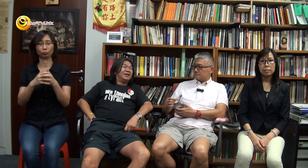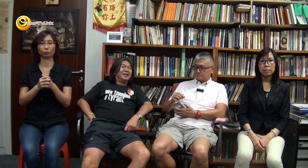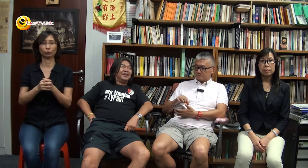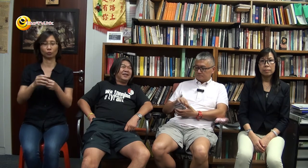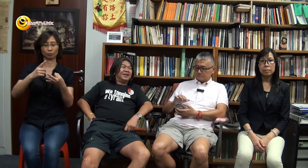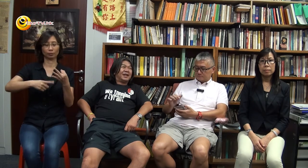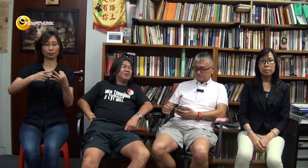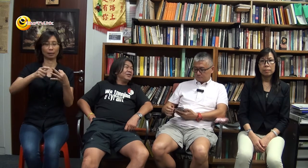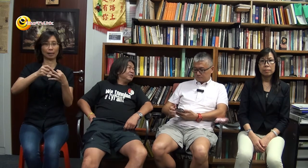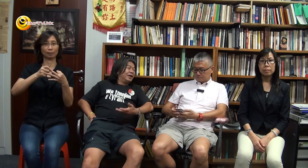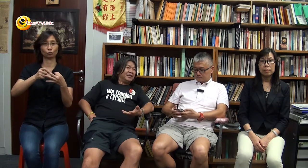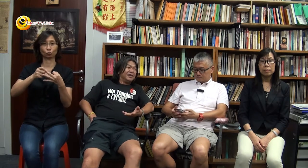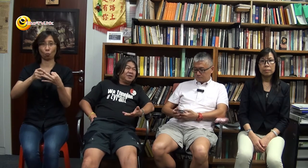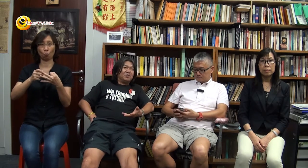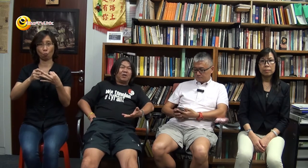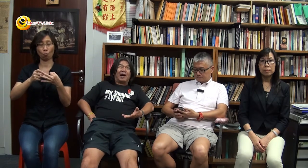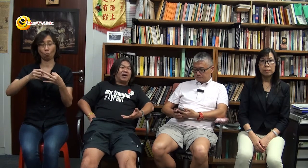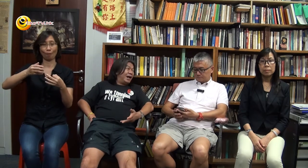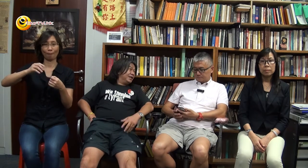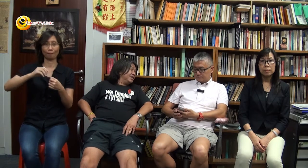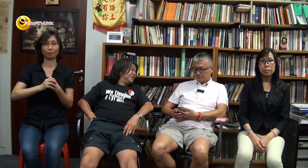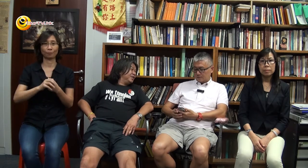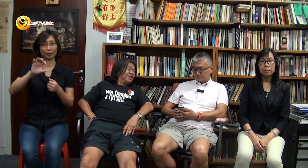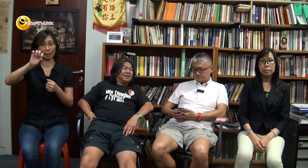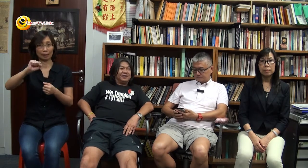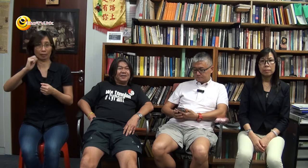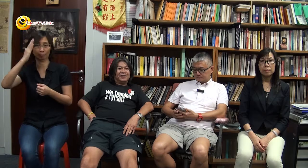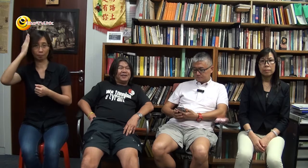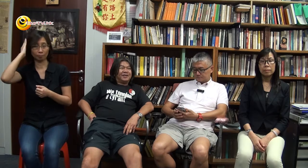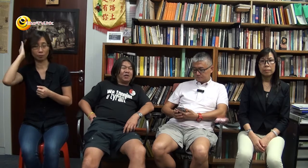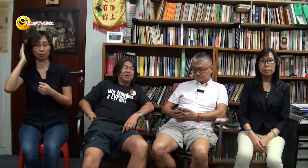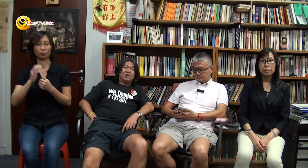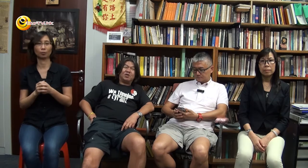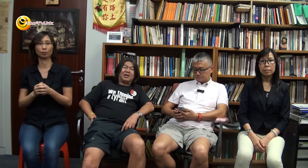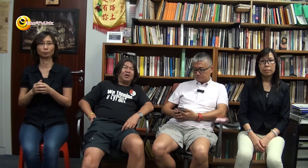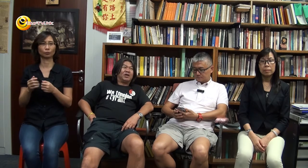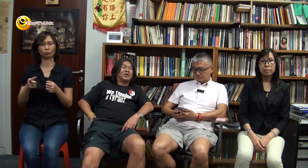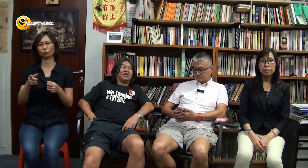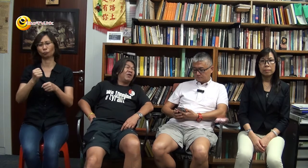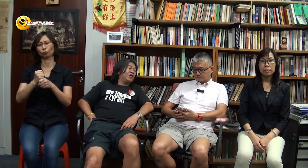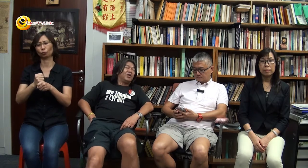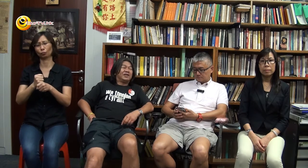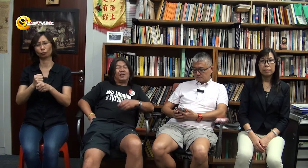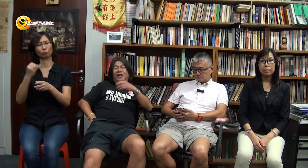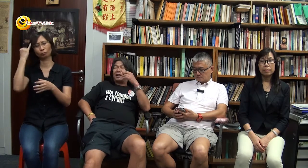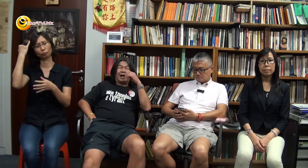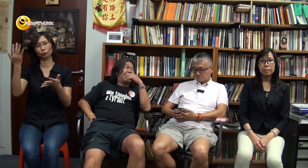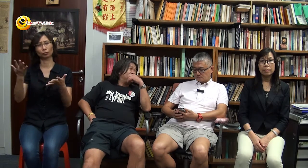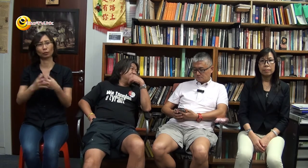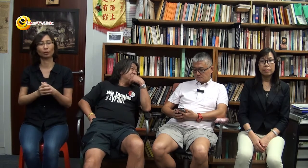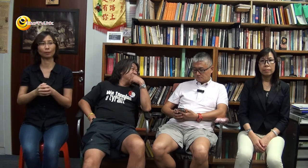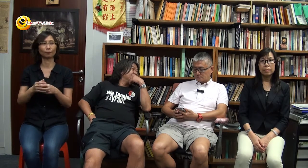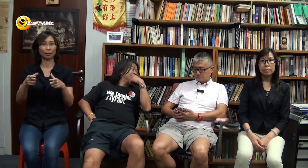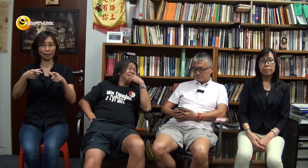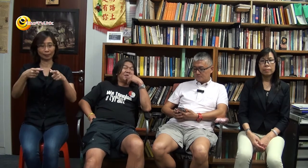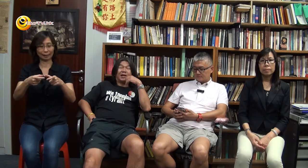係咪？咁喂都唔係好咬牙其實兩個。蘇錦良唔知做乜嘢好，咁又搞嗰個大家都記得